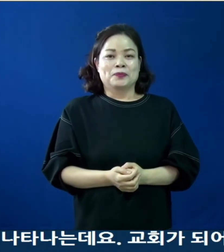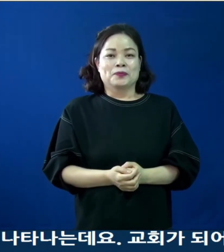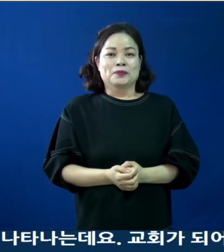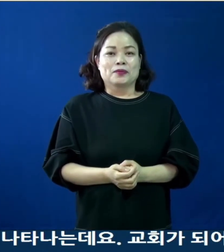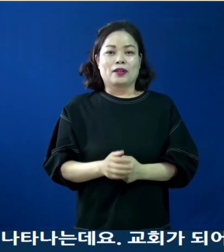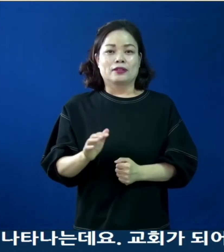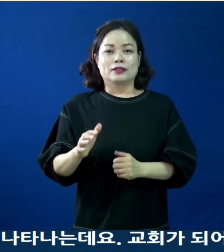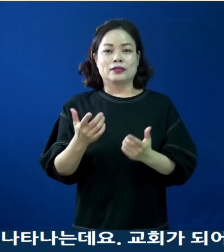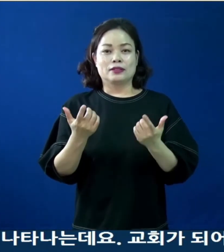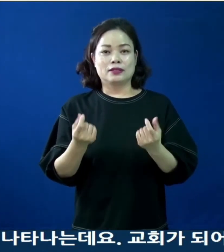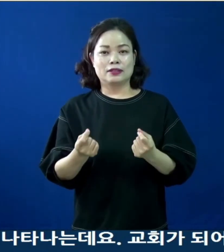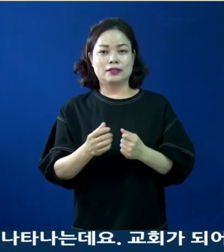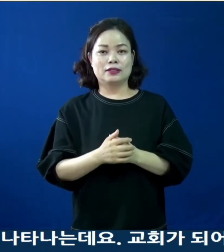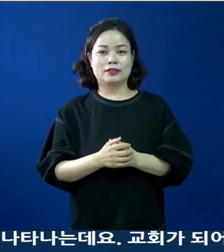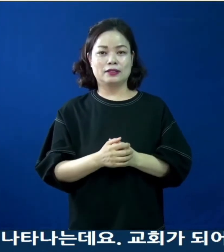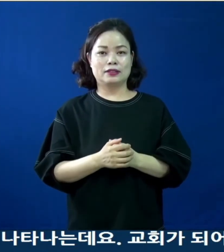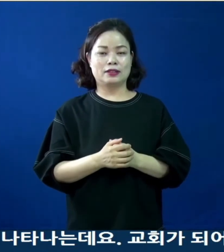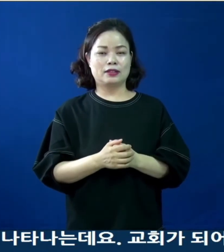이렇게